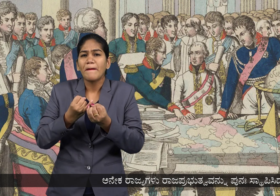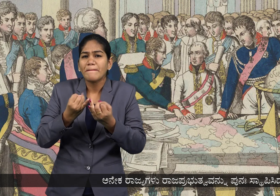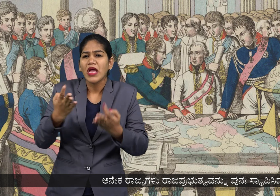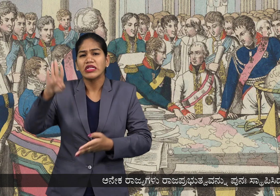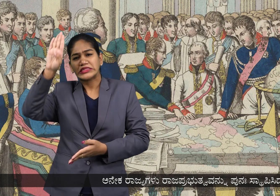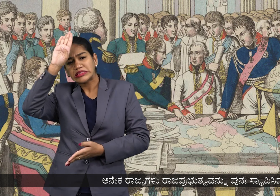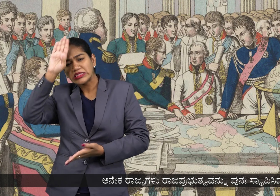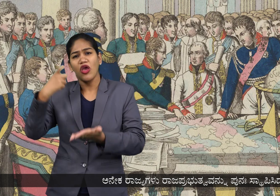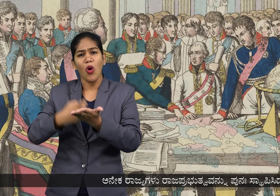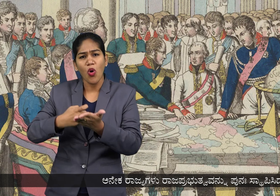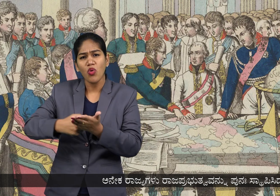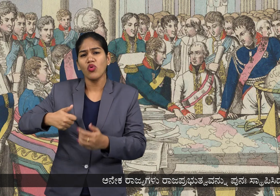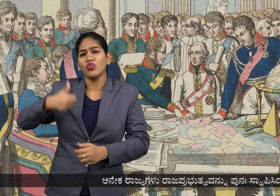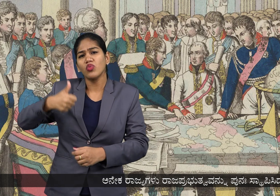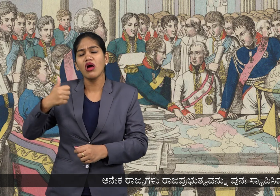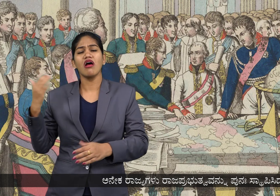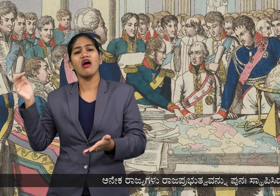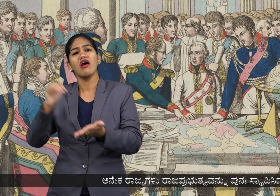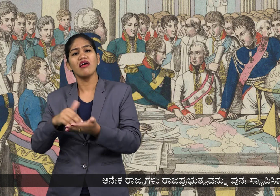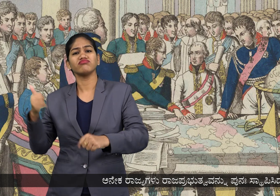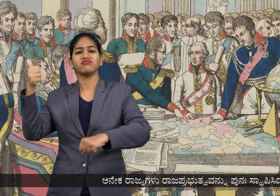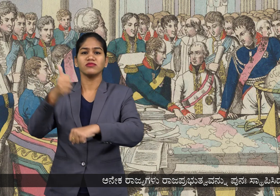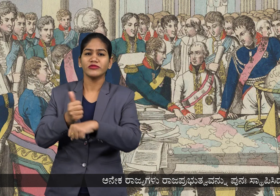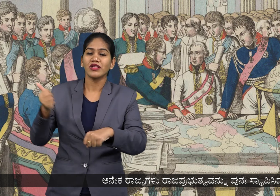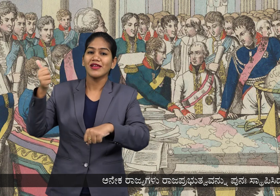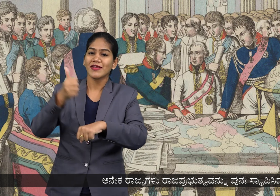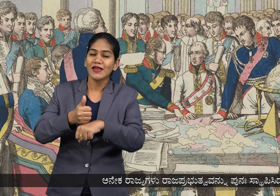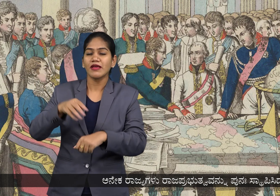ಅನೇಕ ರಾಜ್ಯಗಳು ರಾಜ್ಯ ಪ್ರಭುತ್ವವನ್ನ ಪುನಃಸ್ಥಾಪಿಸಿದವು.